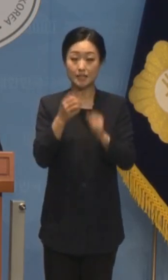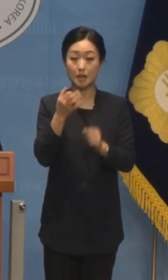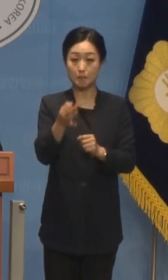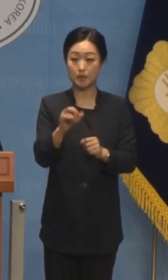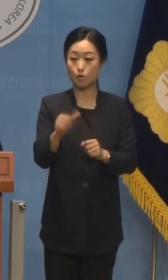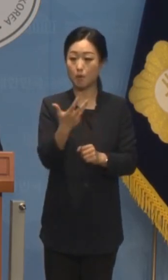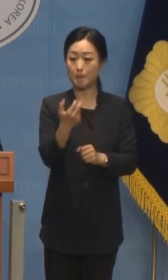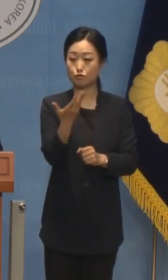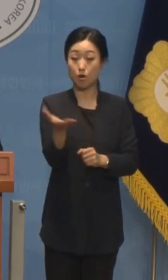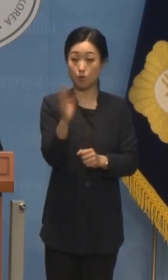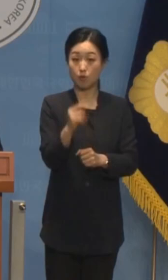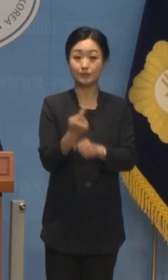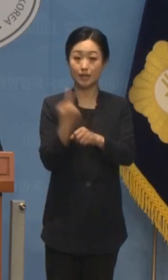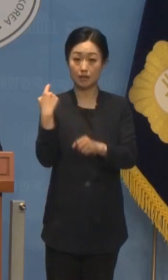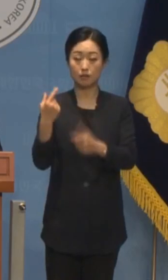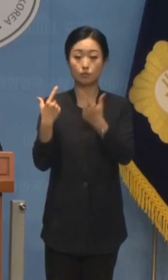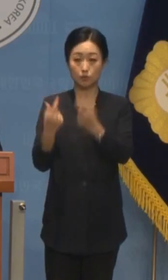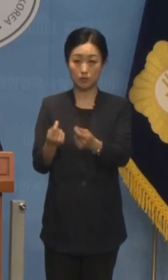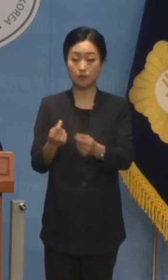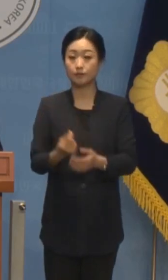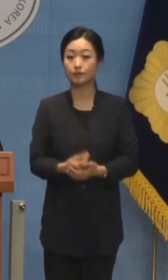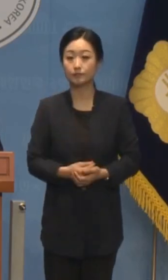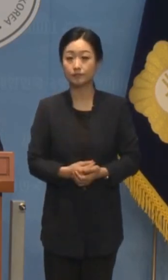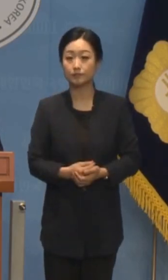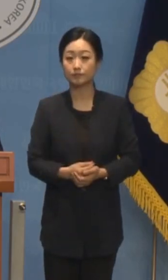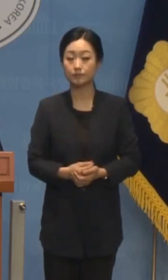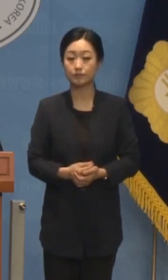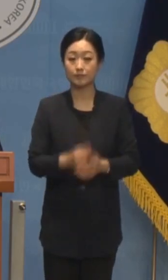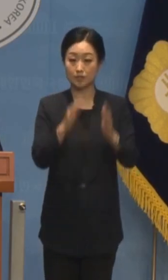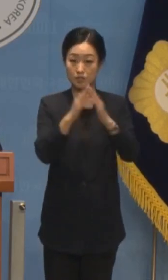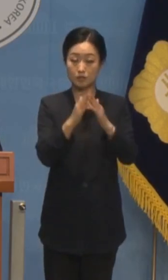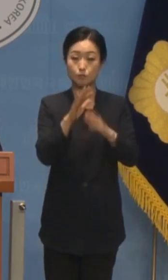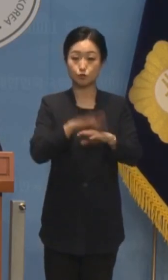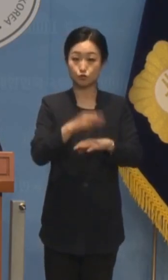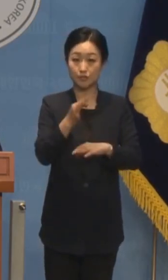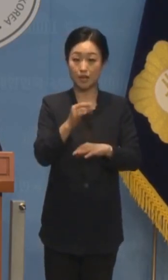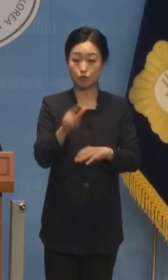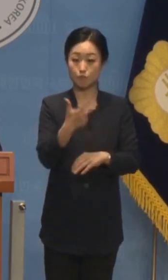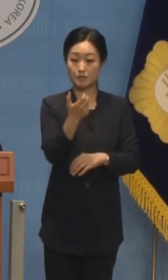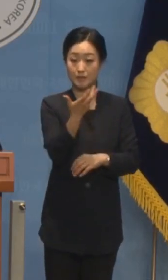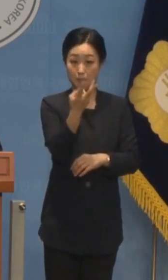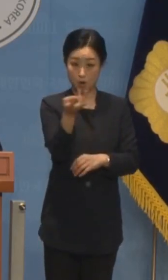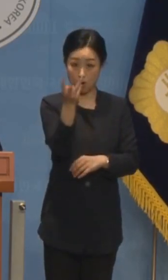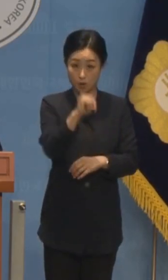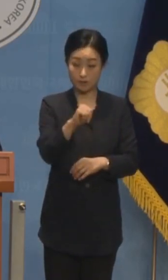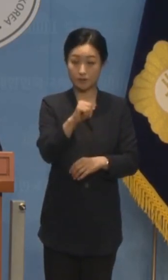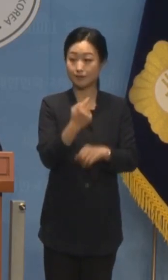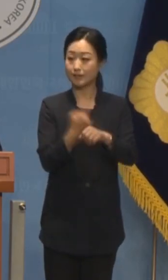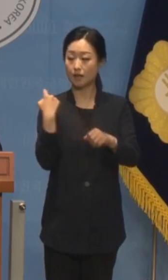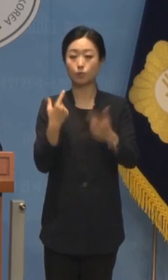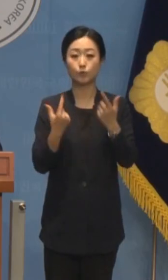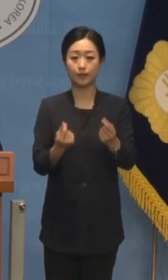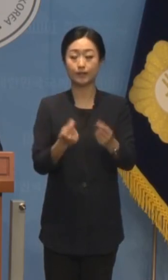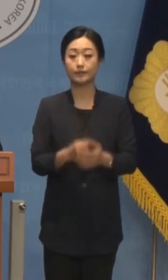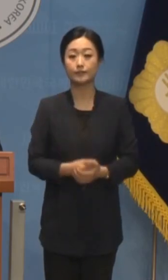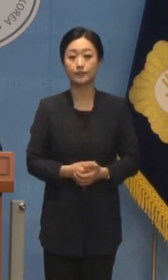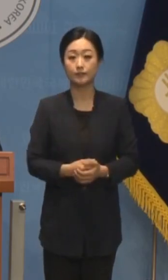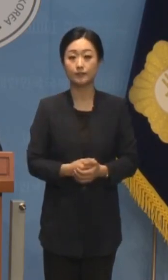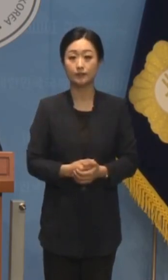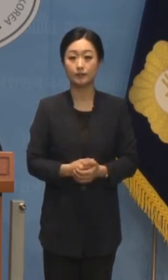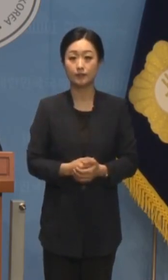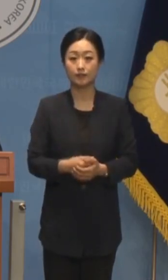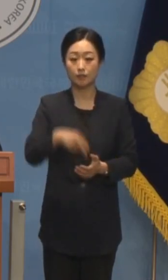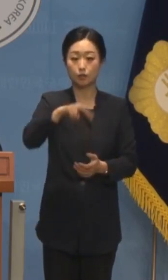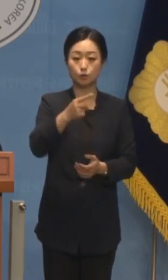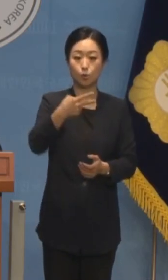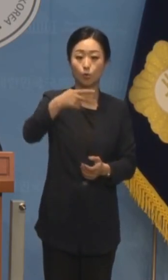589억 원 전년 수준 동결 주택 수당 673억 원 전년 수준 동결 소대장